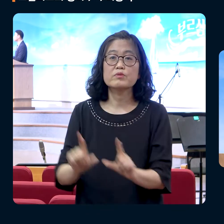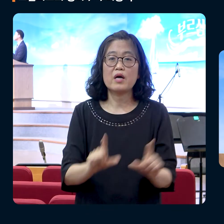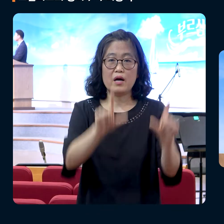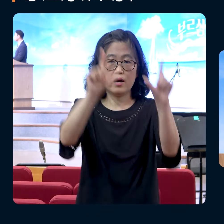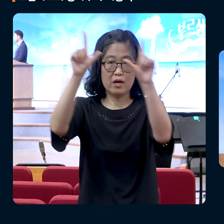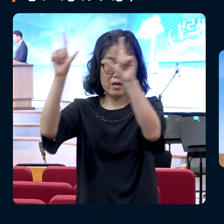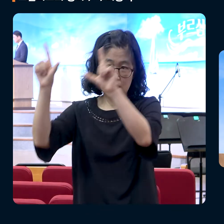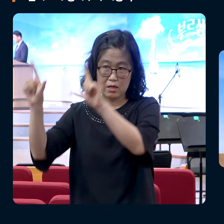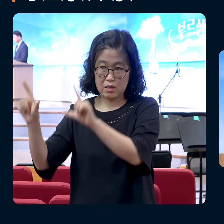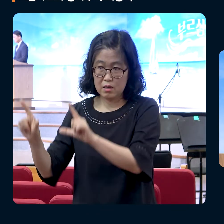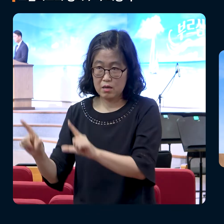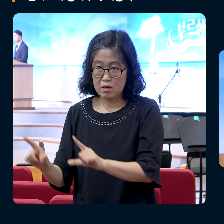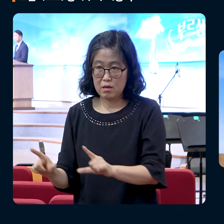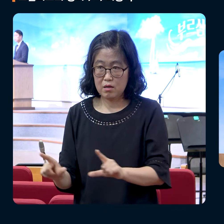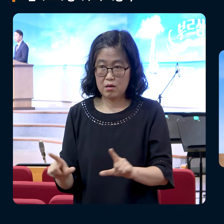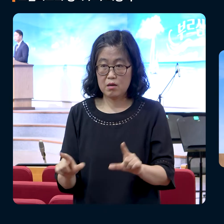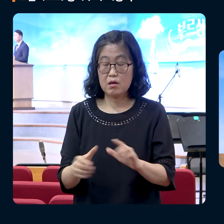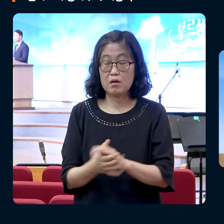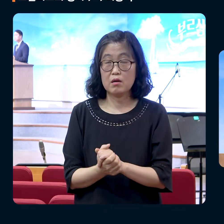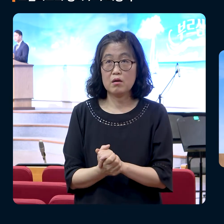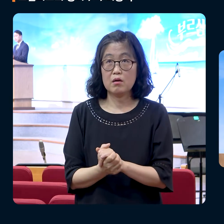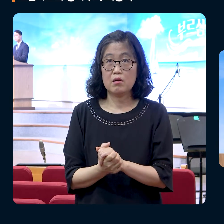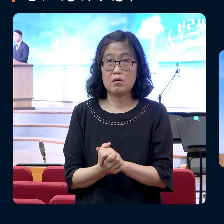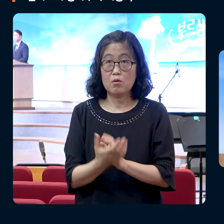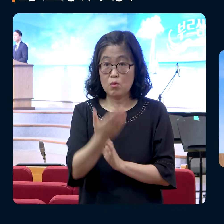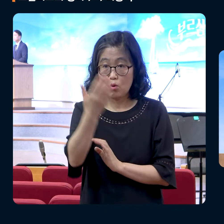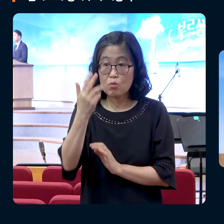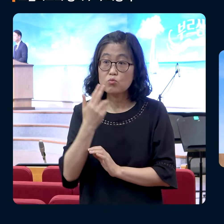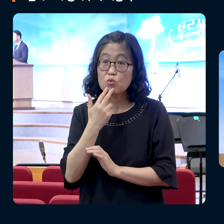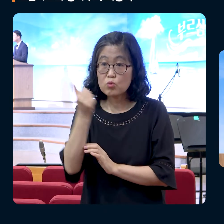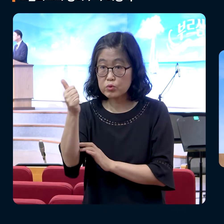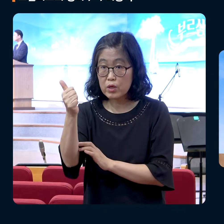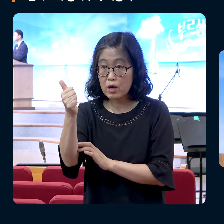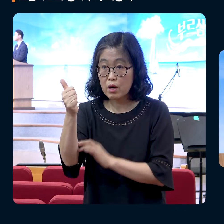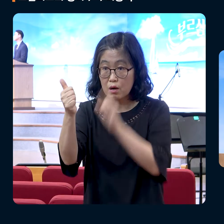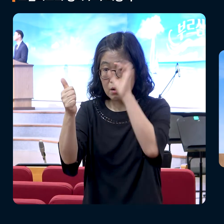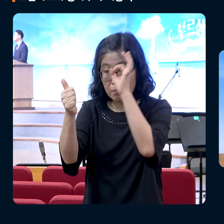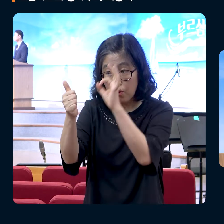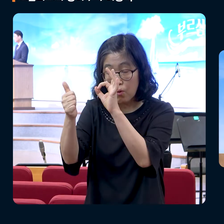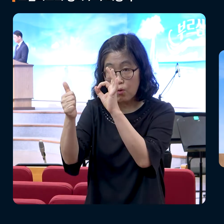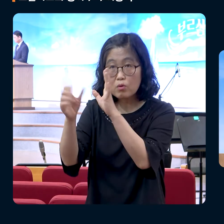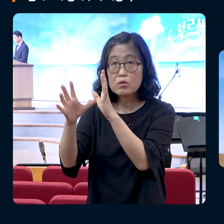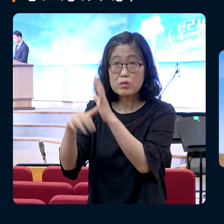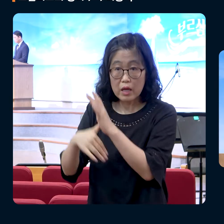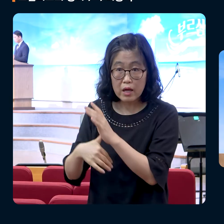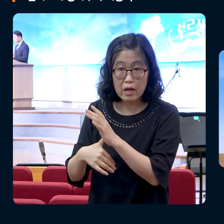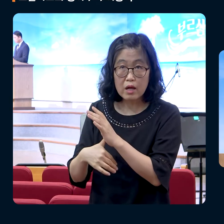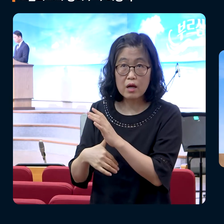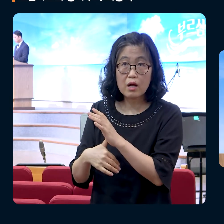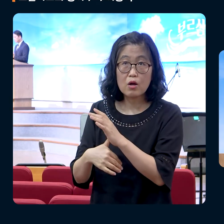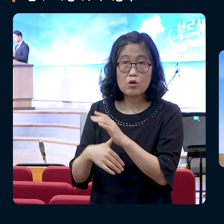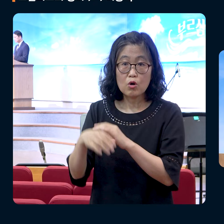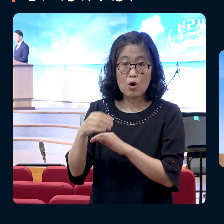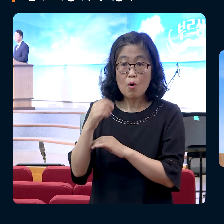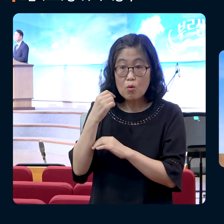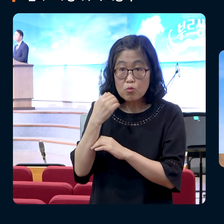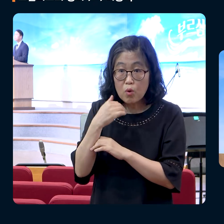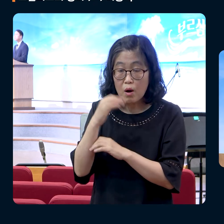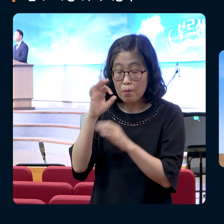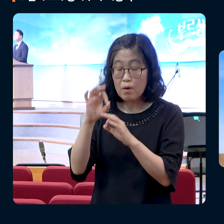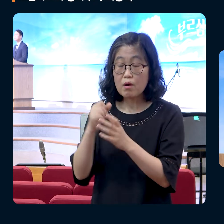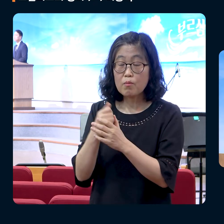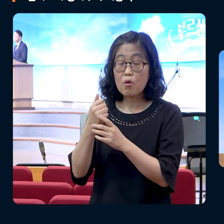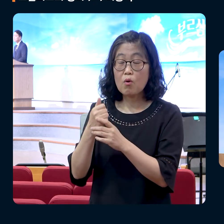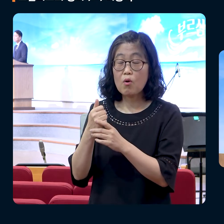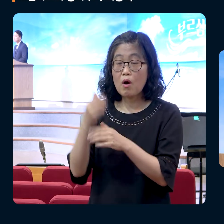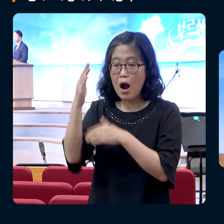있는 것처럼 살았다라는 것입니다. 여러분, 그의 삶을 한번 보십시오. 현실적으로 그들의 삶을 보십시오. 누가 봐도 이것은 하나님이